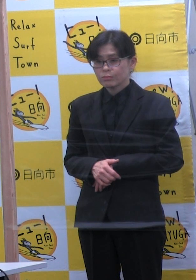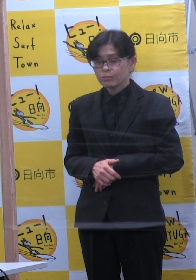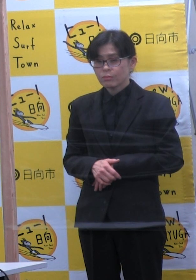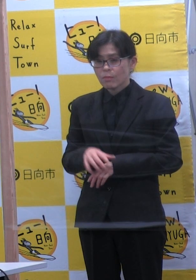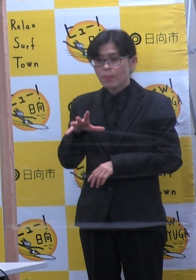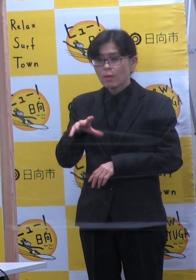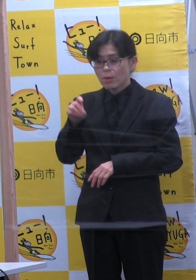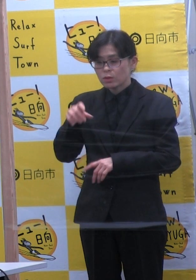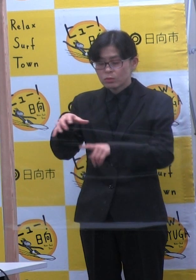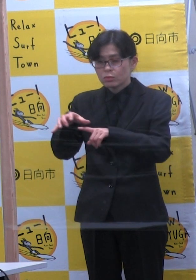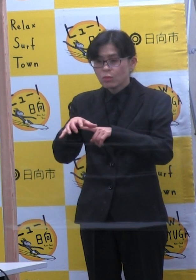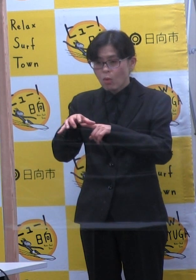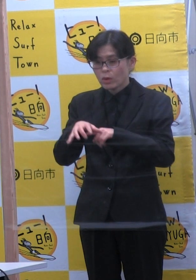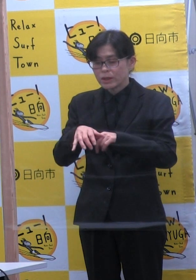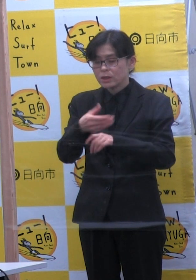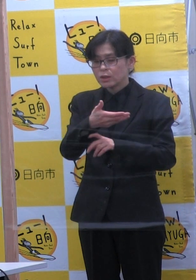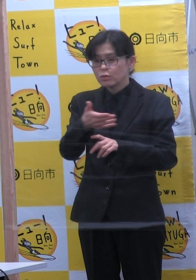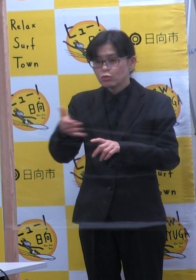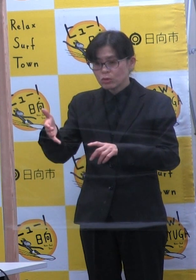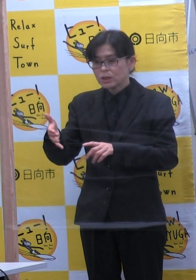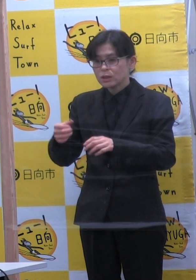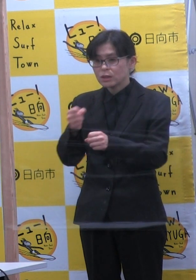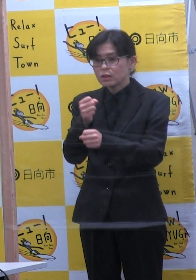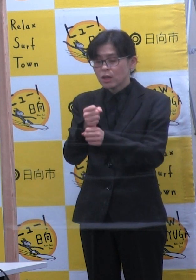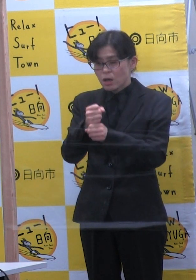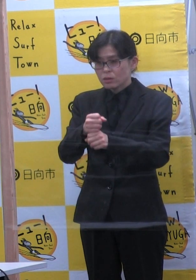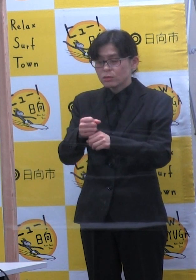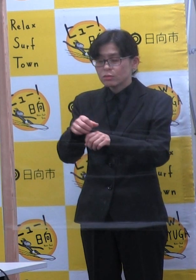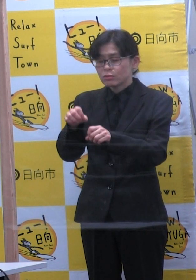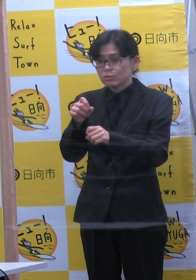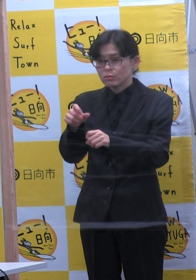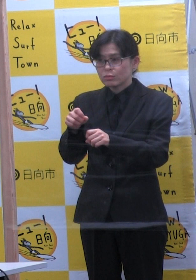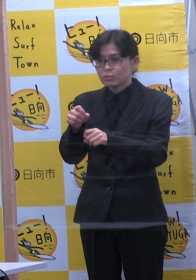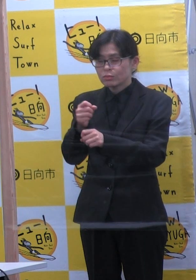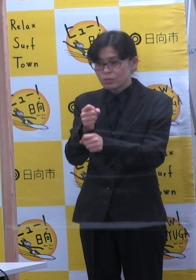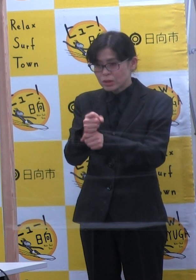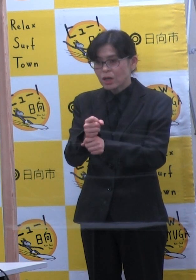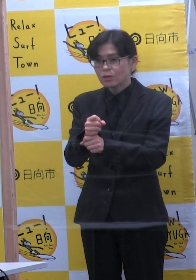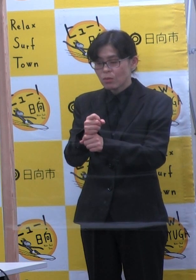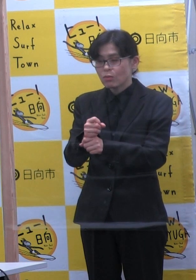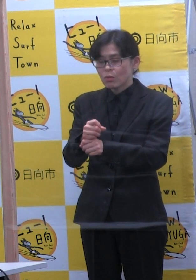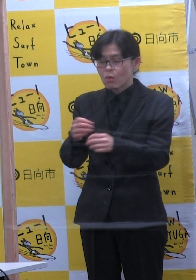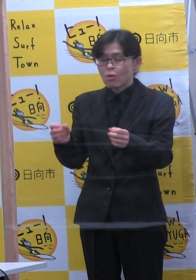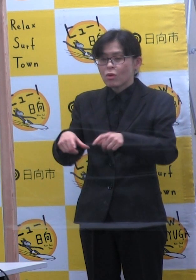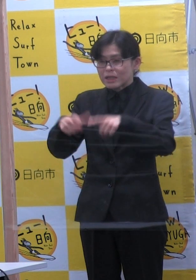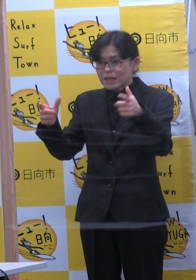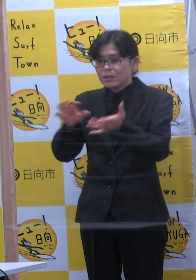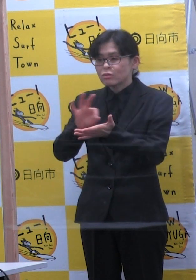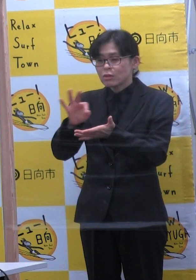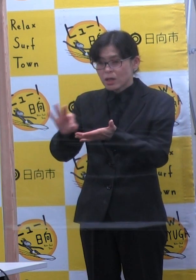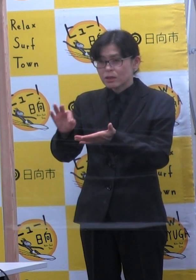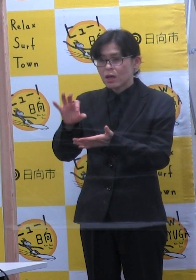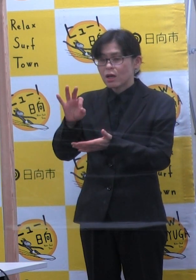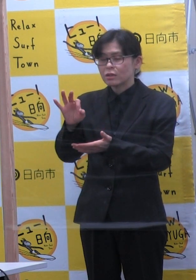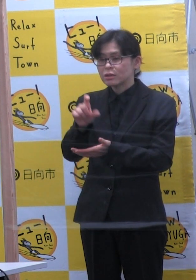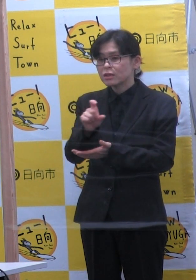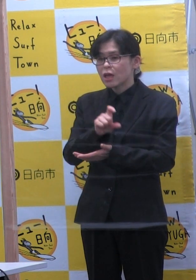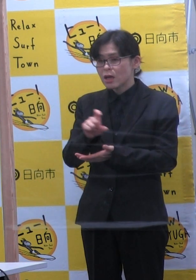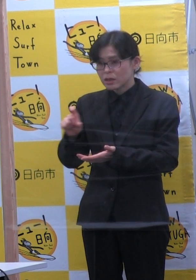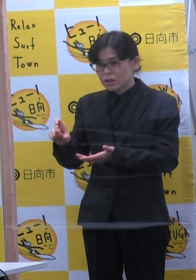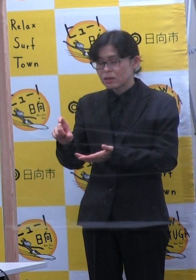まず、農林水産業費の合板製材生産性強化対策交付金事業